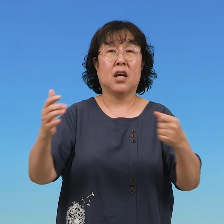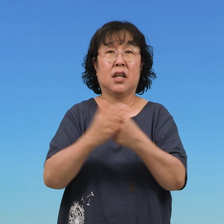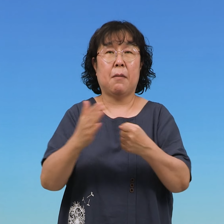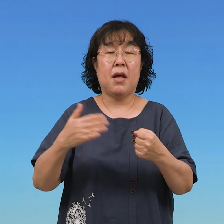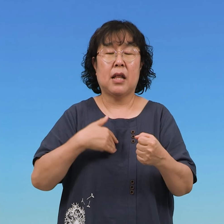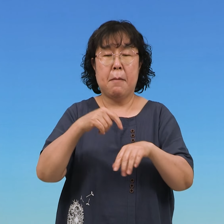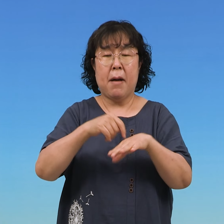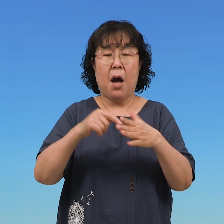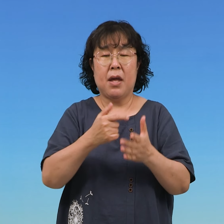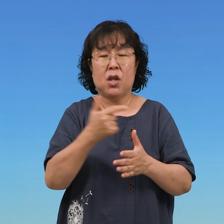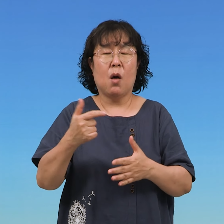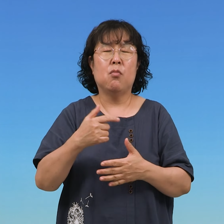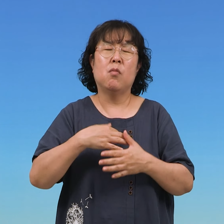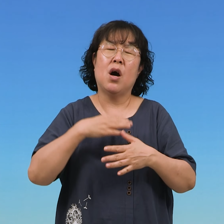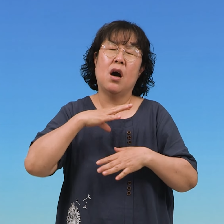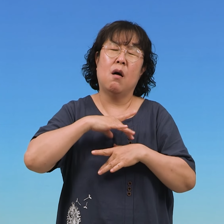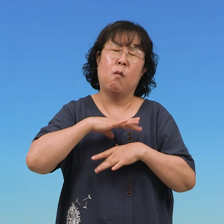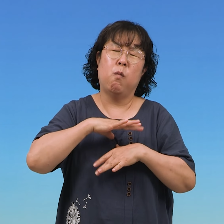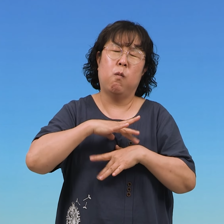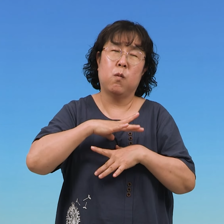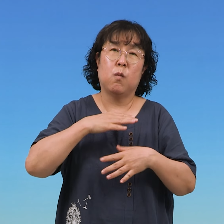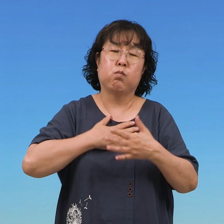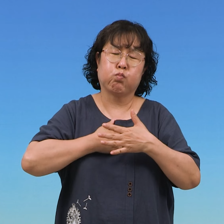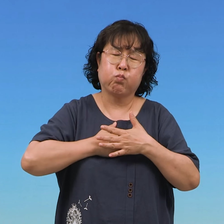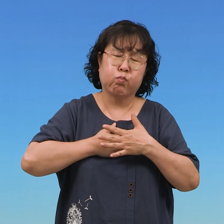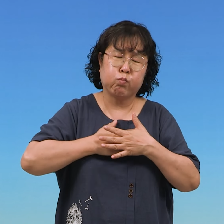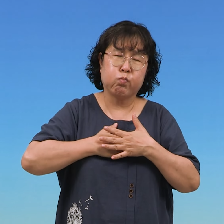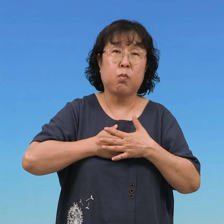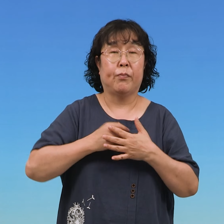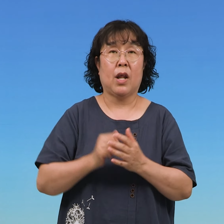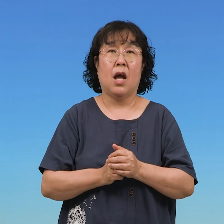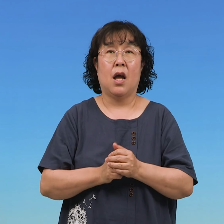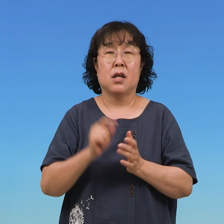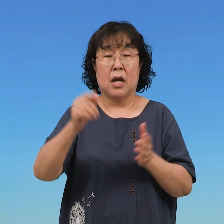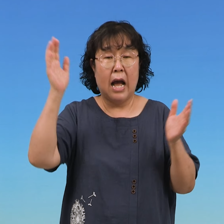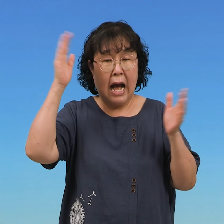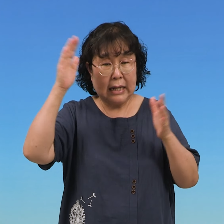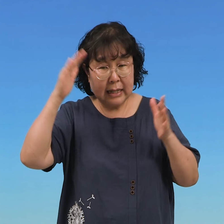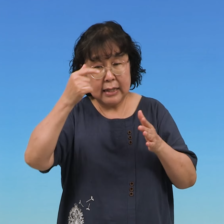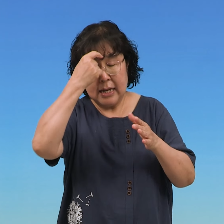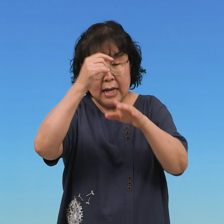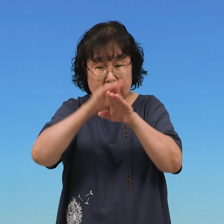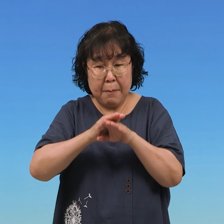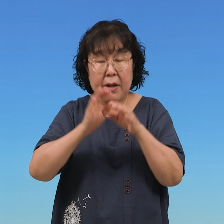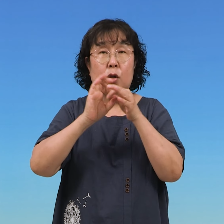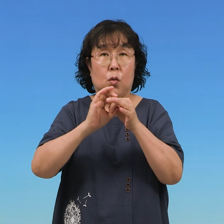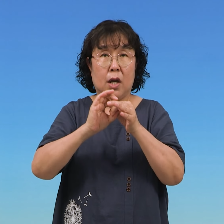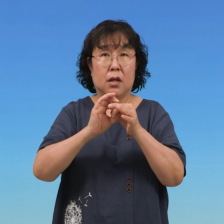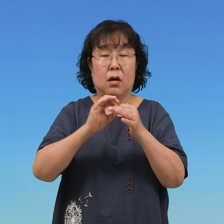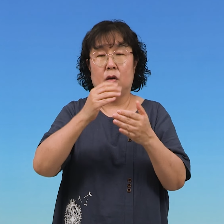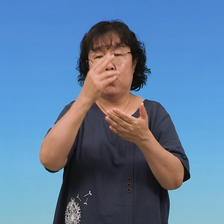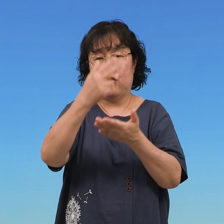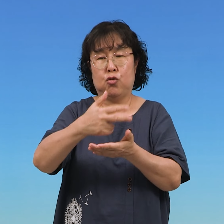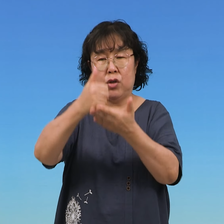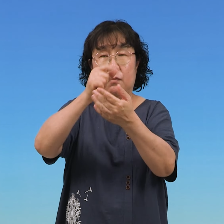저는 두려운 거예요. 하나님, 오늘 저 아이가 예배를 통해 주님을 만나야 그 다음 주일이